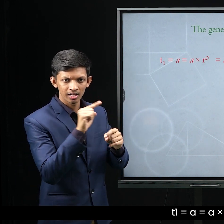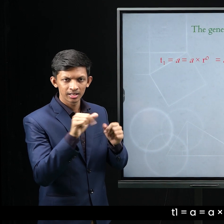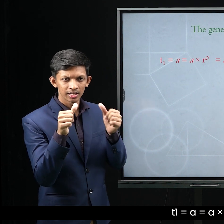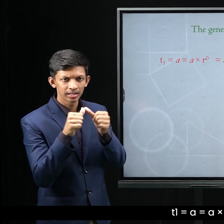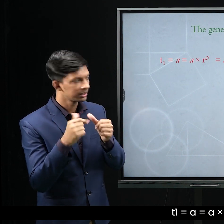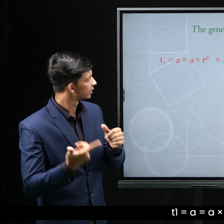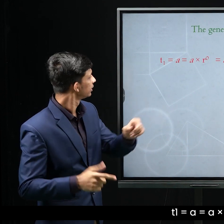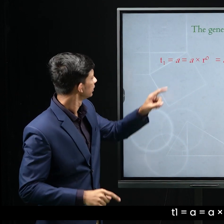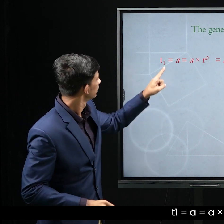r⁻0 ಇಂಟು a